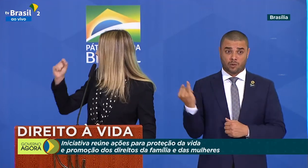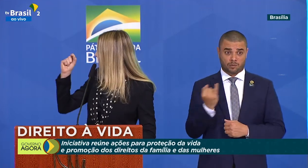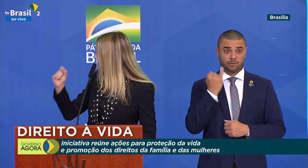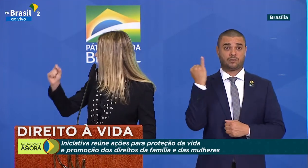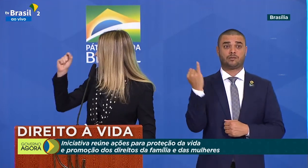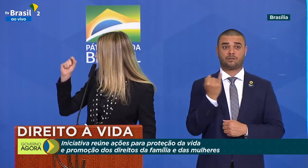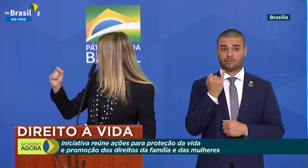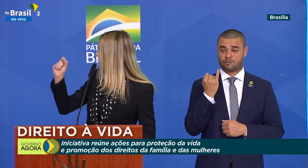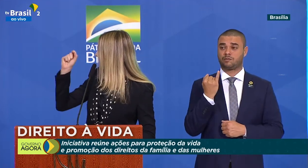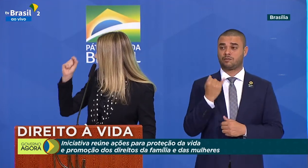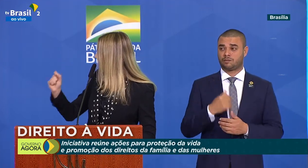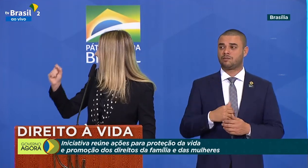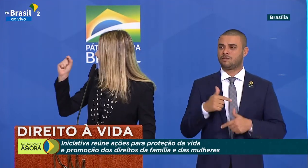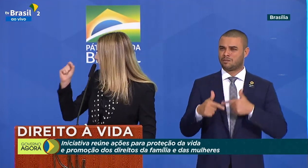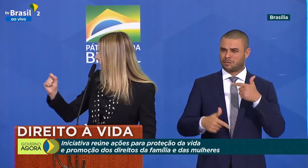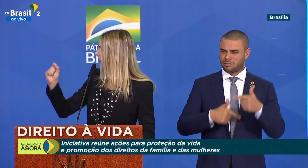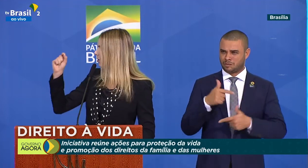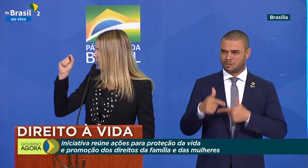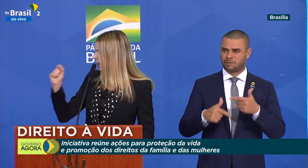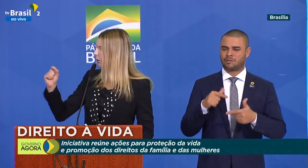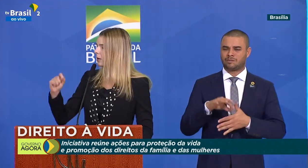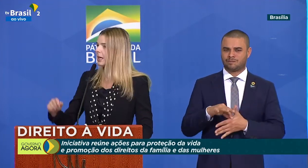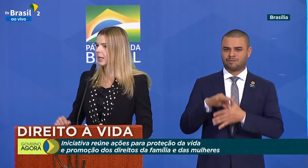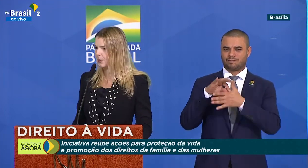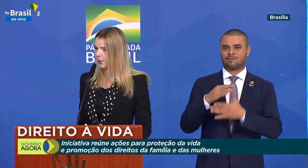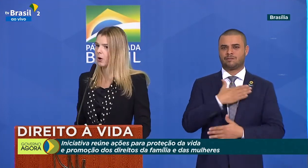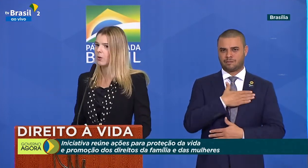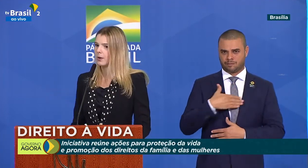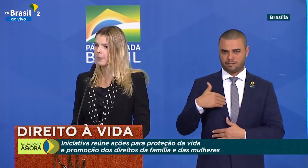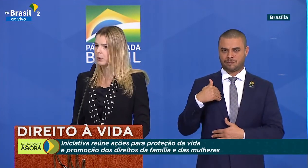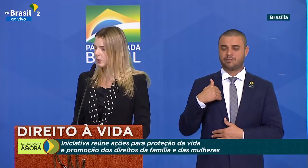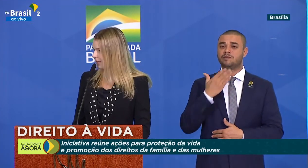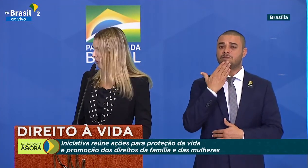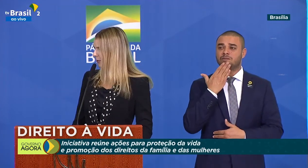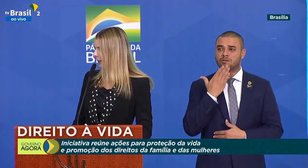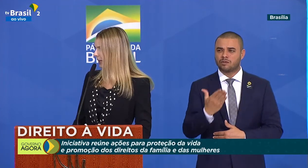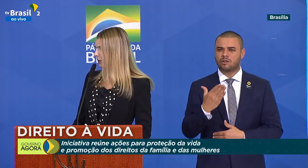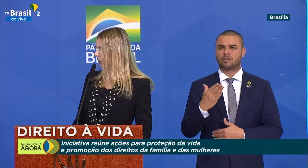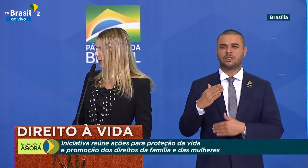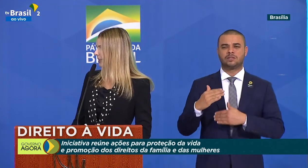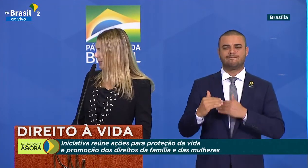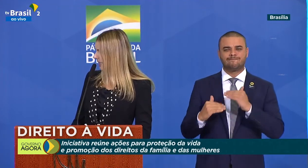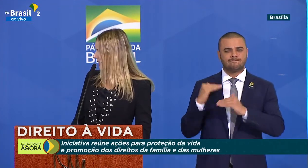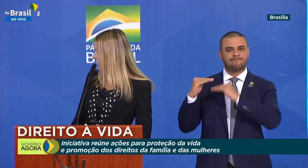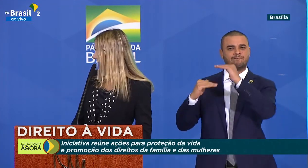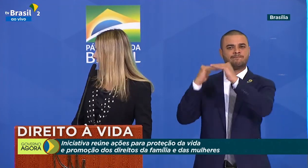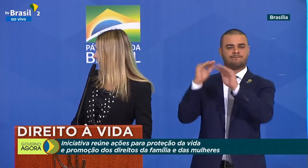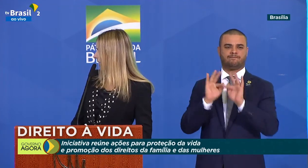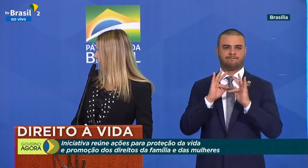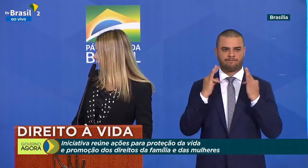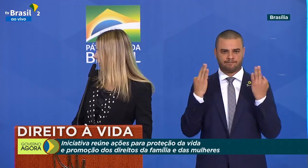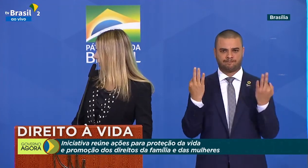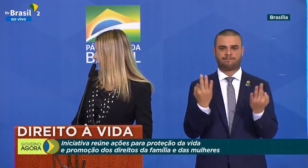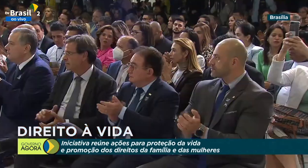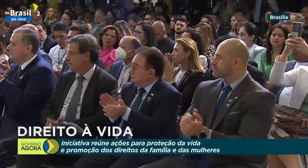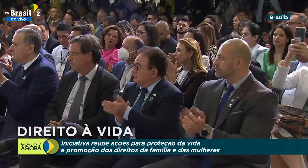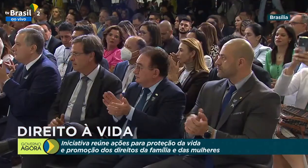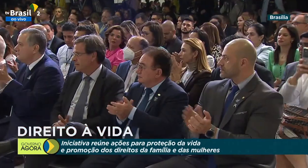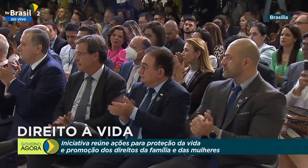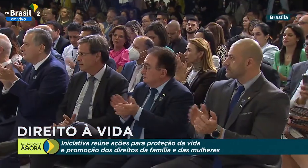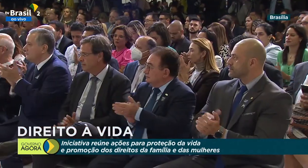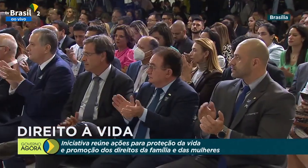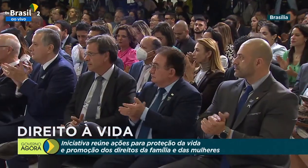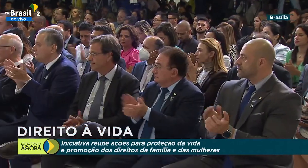fundamental o papel que a nossa primeira-dama tem tido em prol do desenvolvimento das grandes Causas em